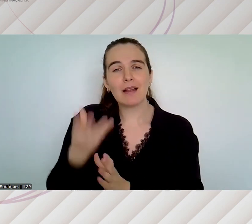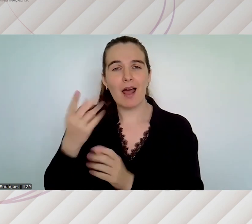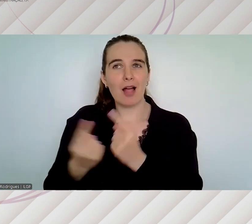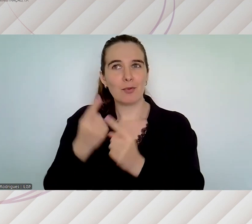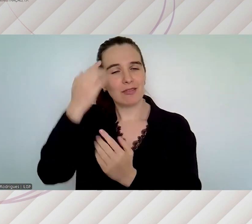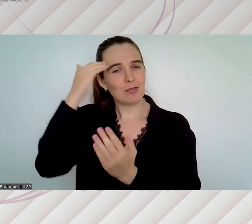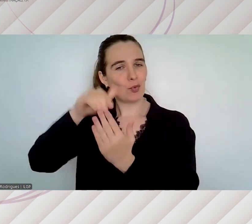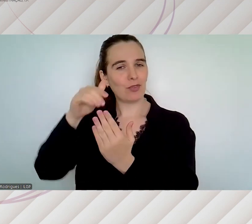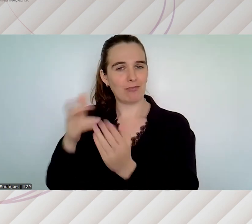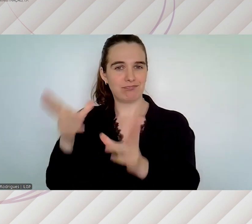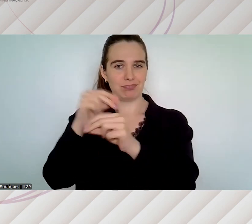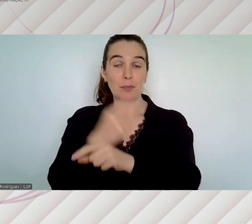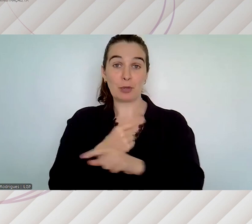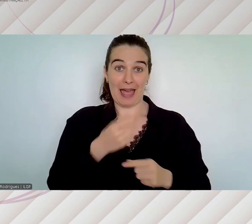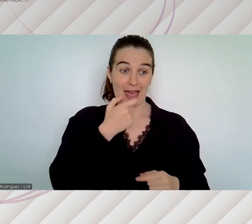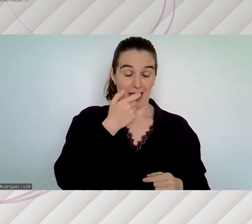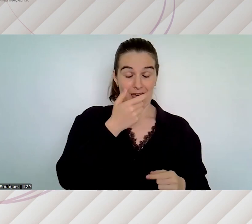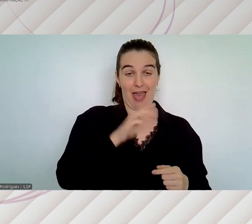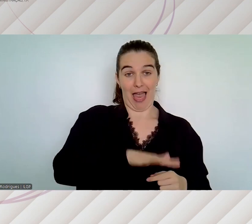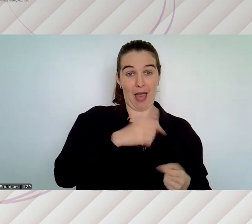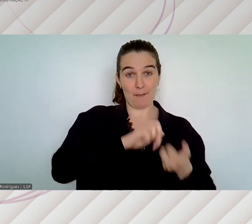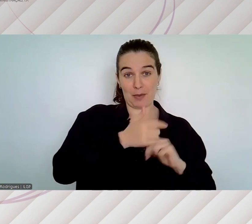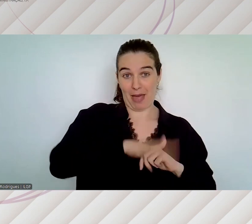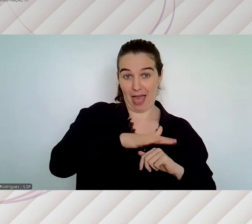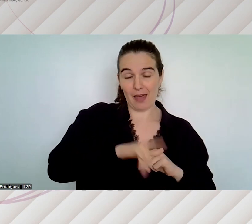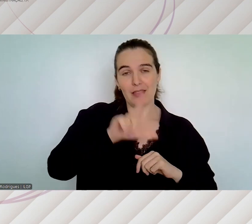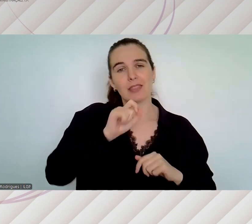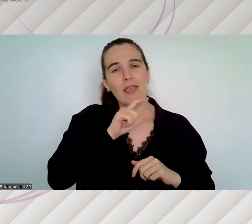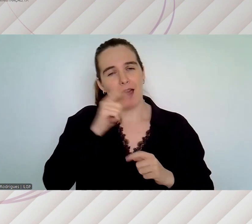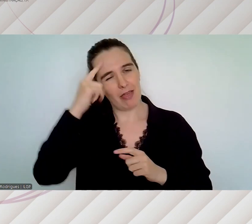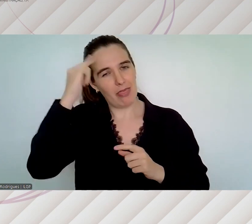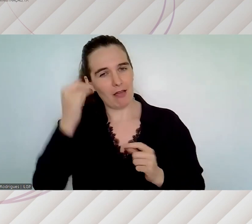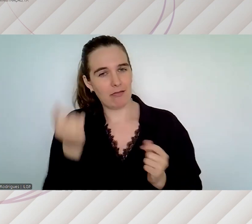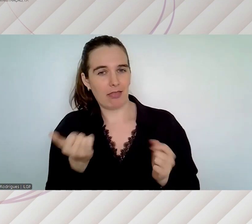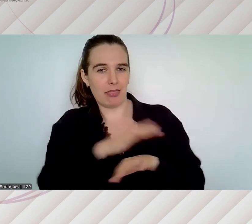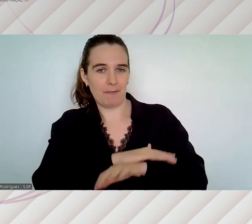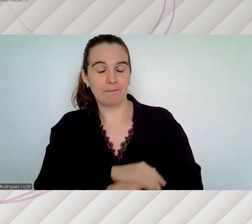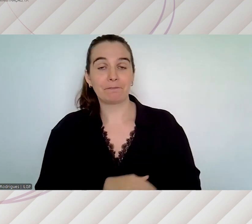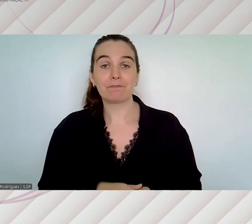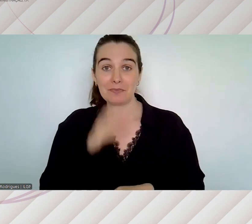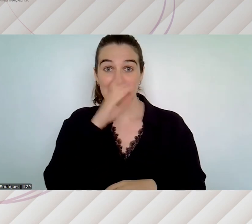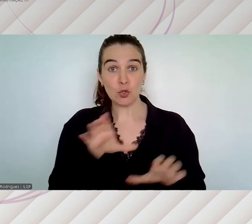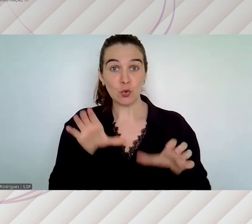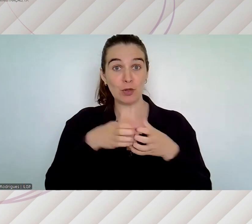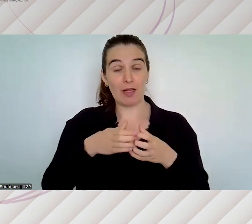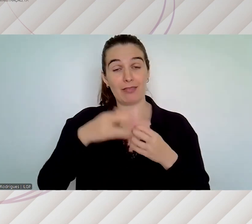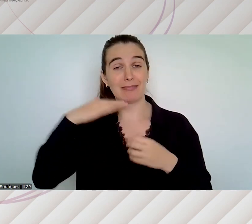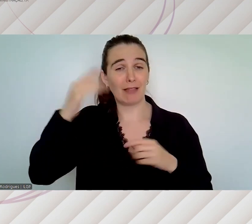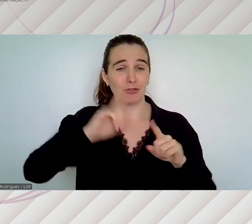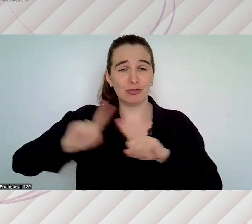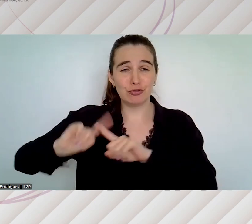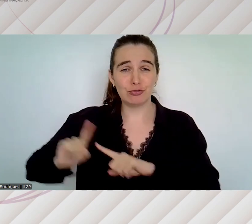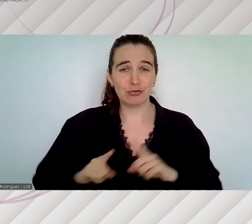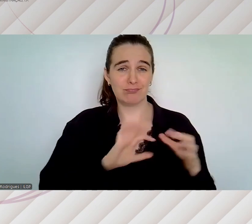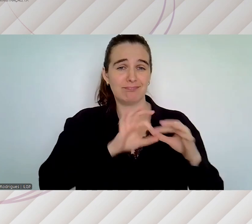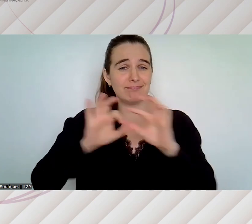problemas públicos. E neste sentido, as comunidades transformacionais que emergem destas redes são caracterizadas sempre